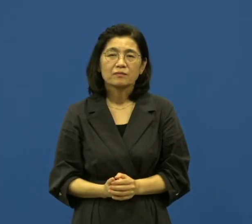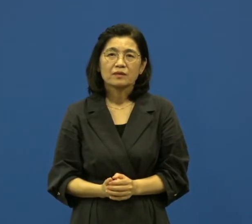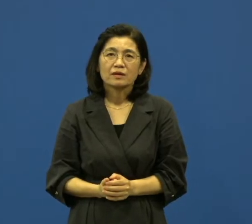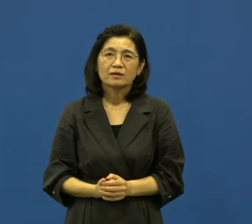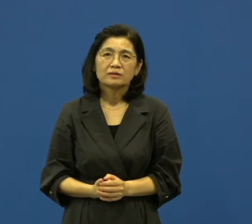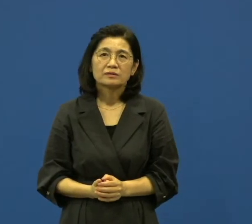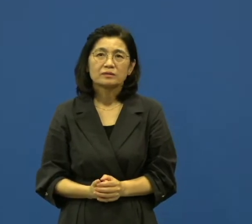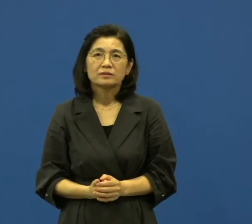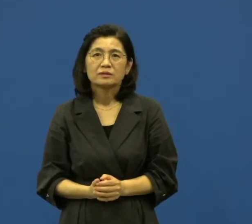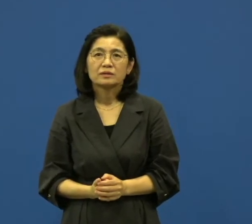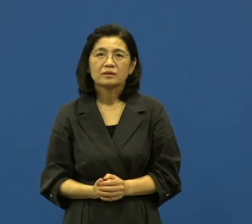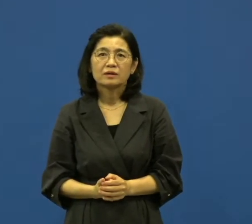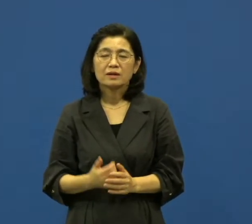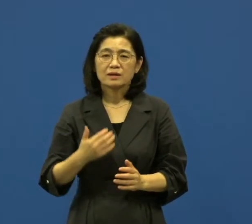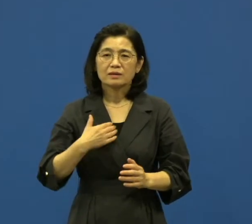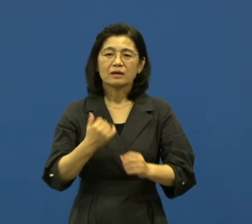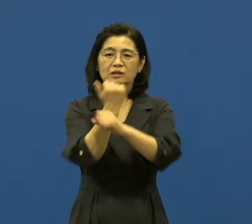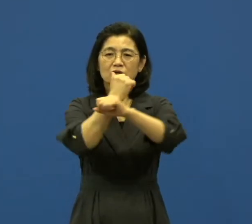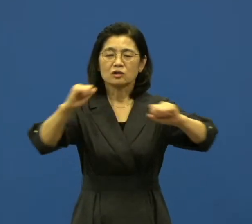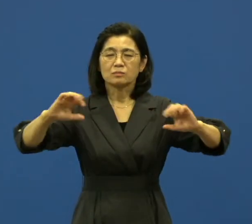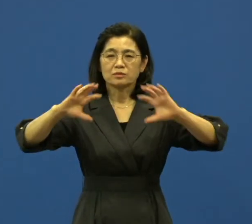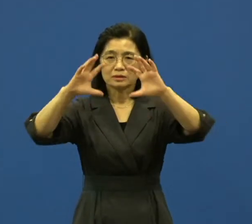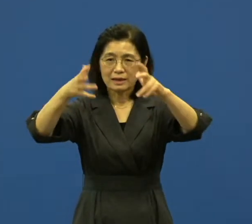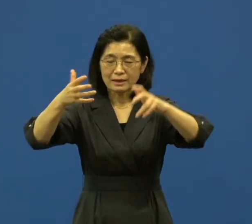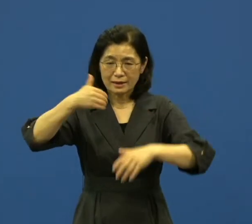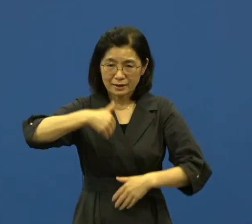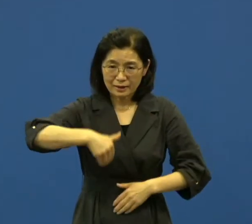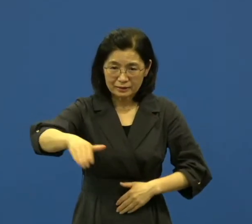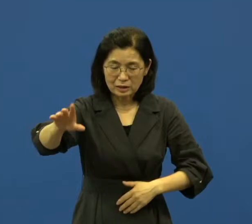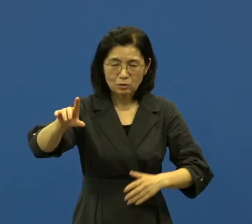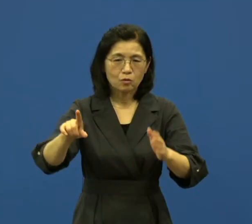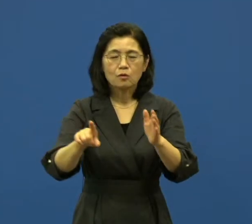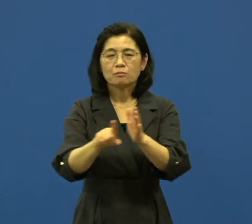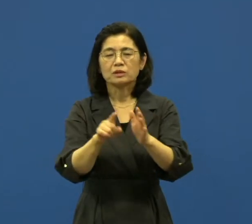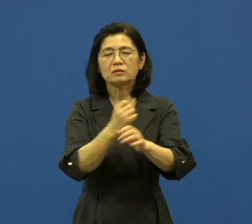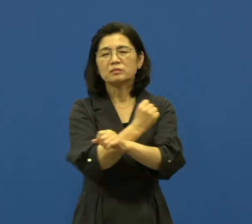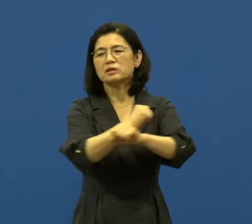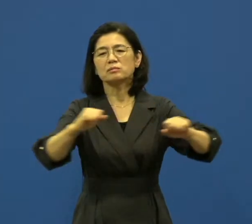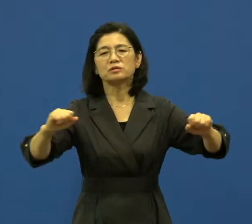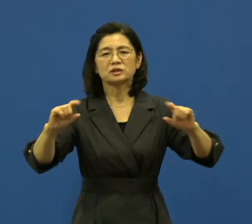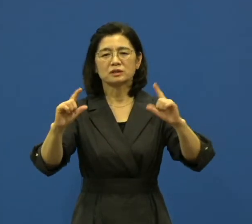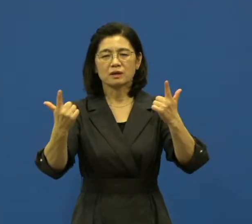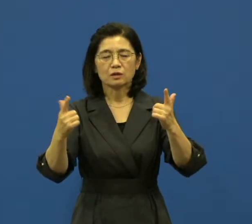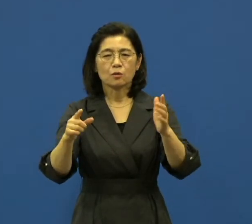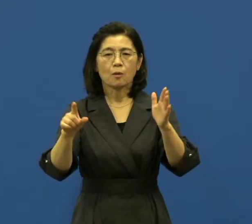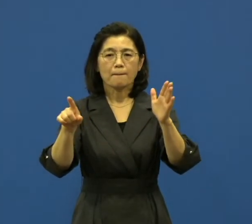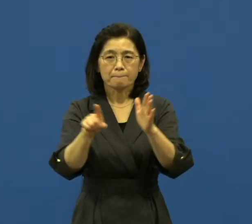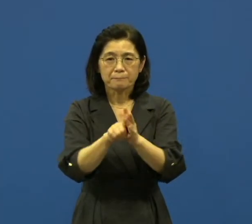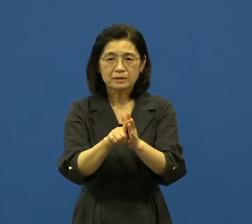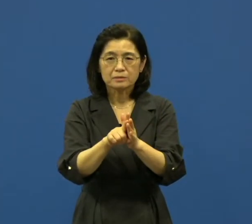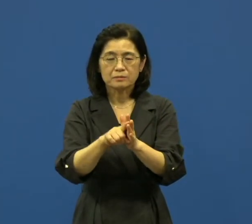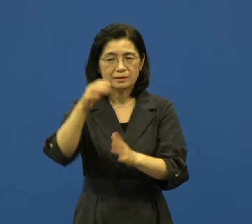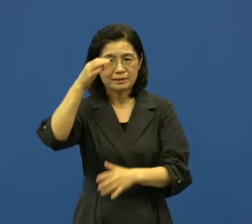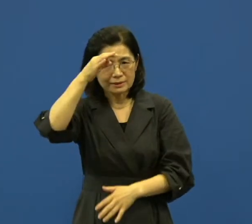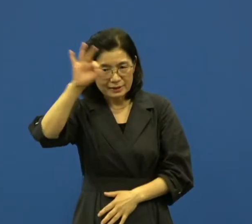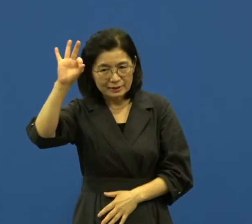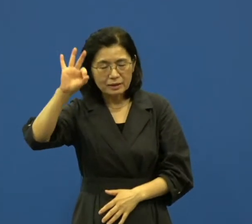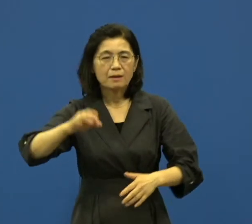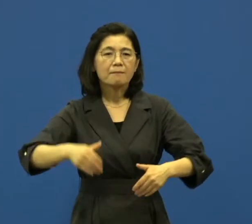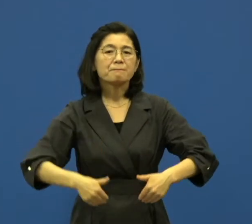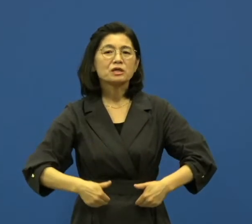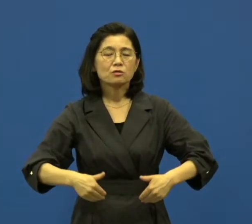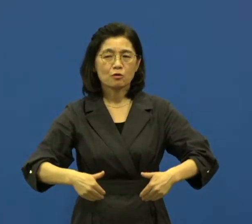이민 간다고 내가 넓어지는 것도 아닙니다. 믿음이 자라야, 믿음의 눈이 열려야 내 인생이